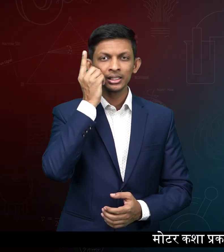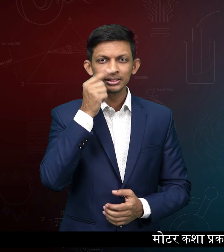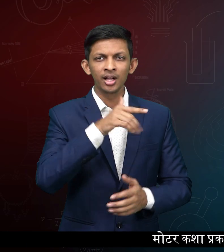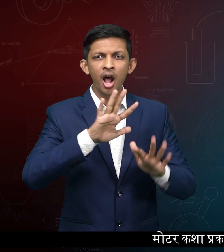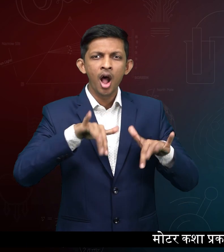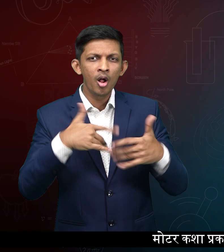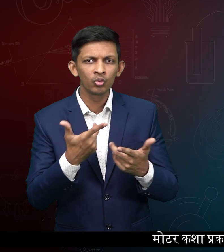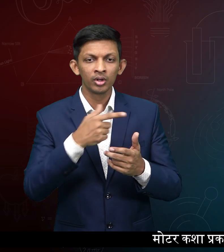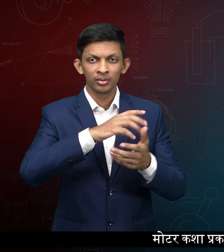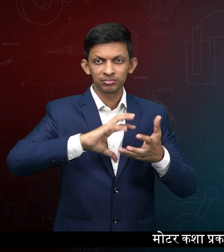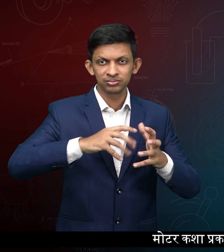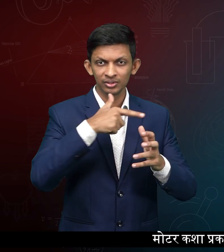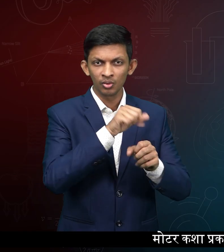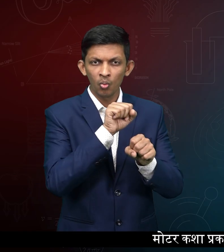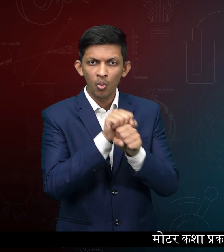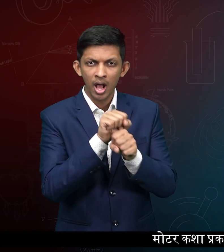मोटर कशा प्रकारे कार्य करते हे समजून घेण्यासाठी